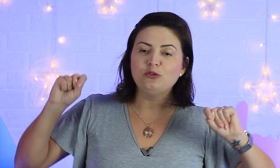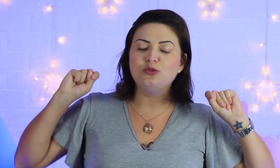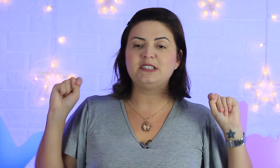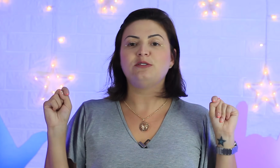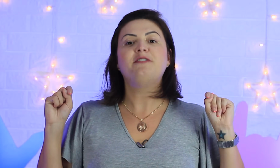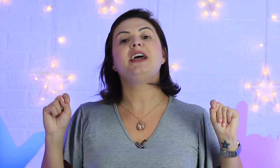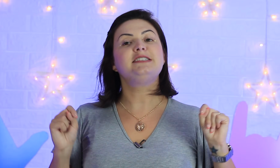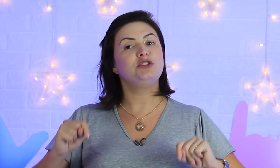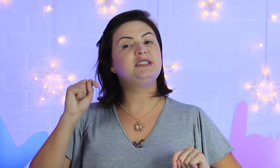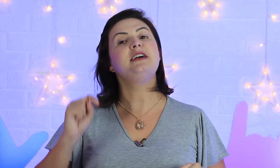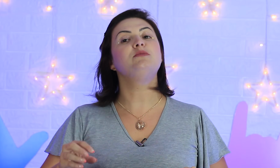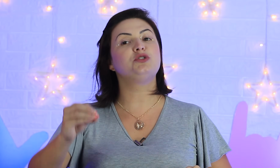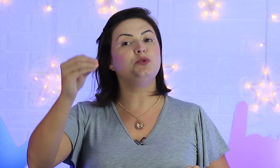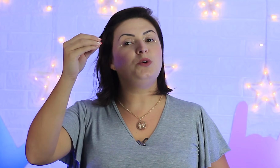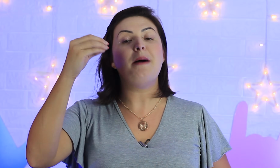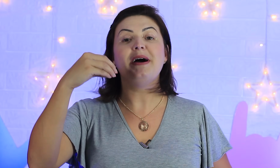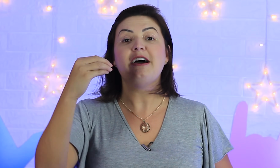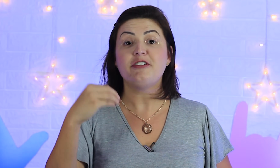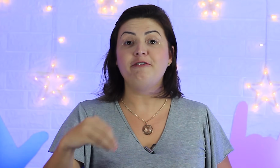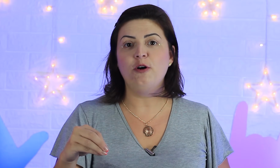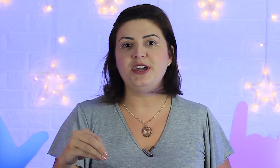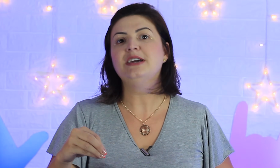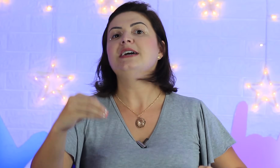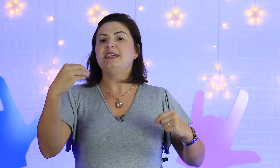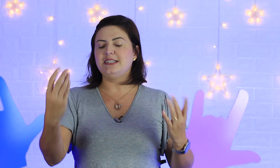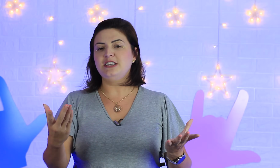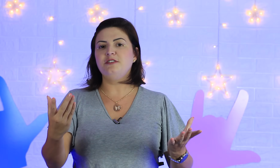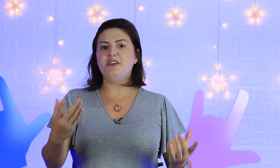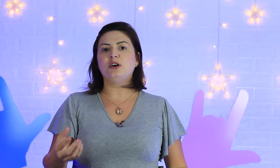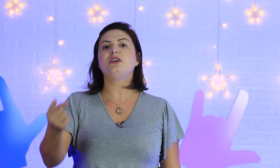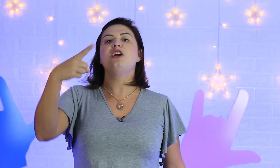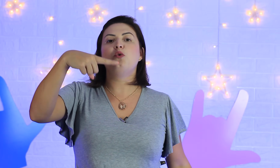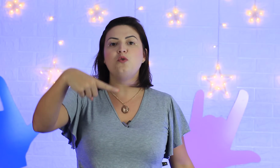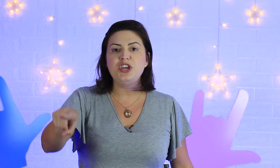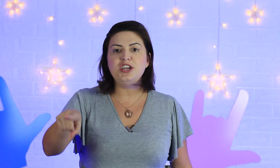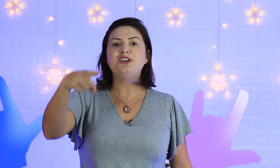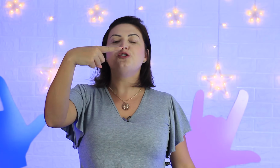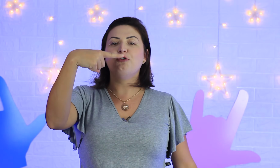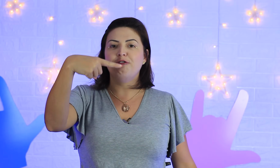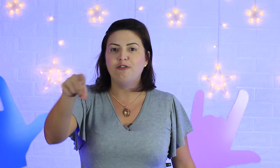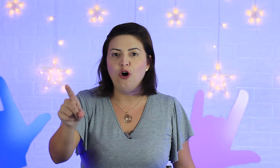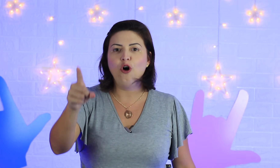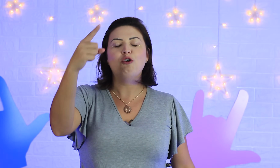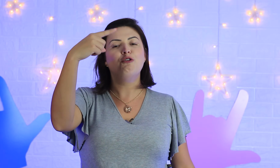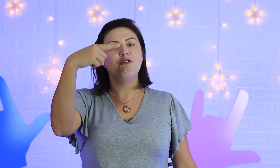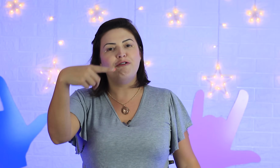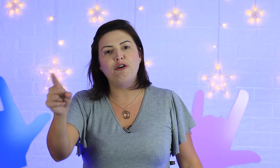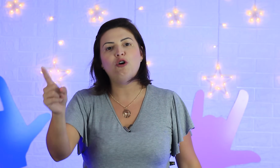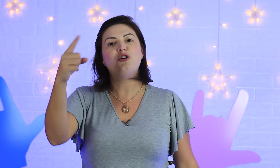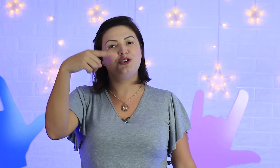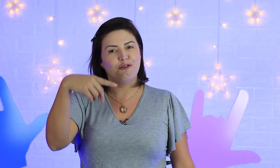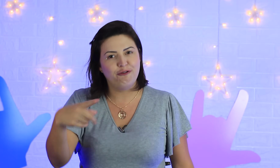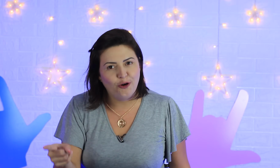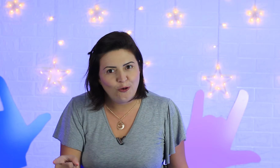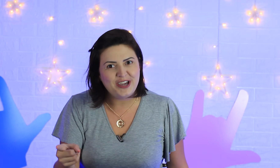continuação da frase, nós temos a palavra foi. Que significa o quê? O ir, o vou, o foi, o fui.